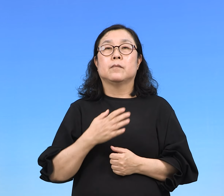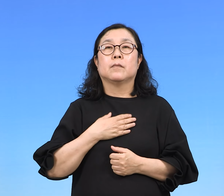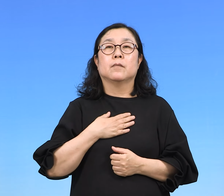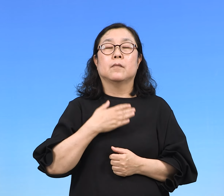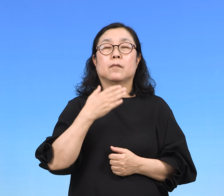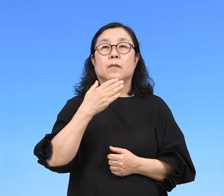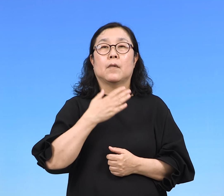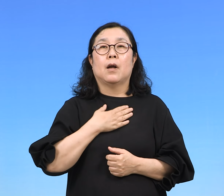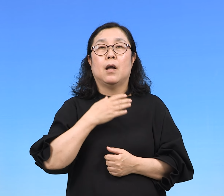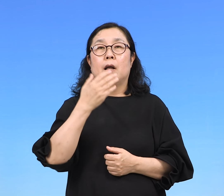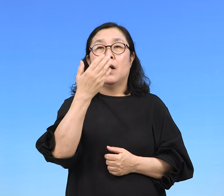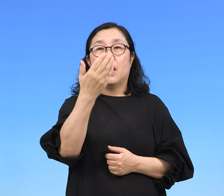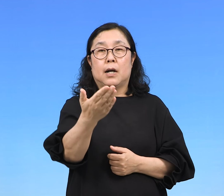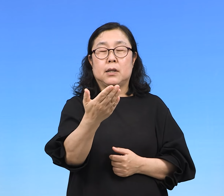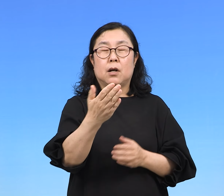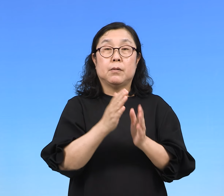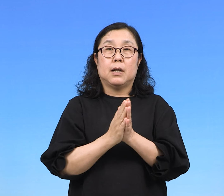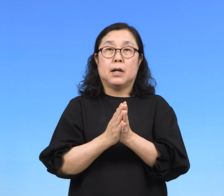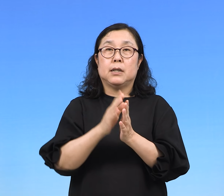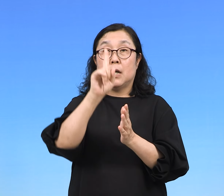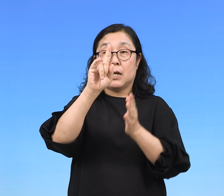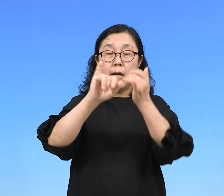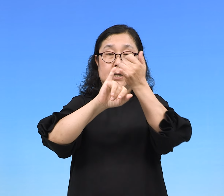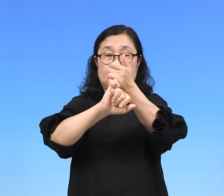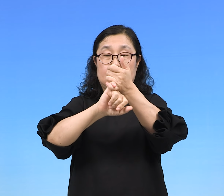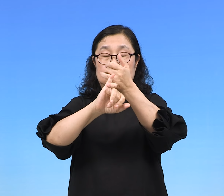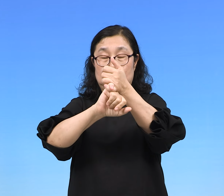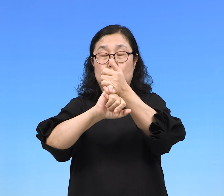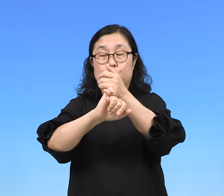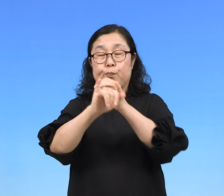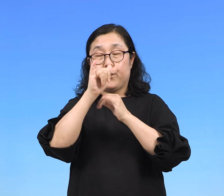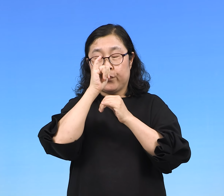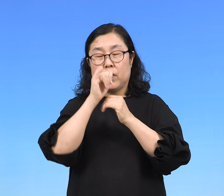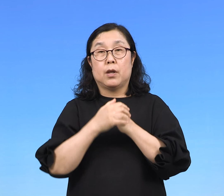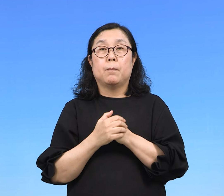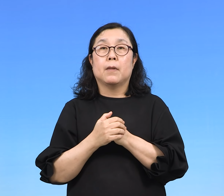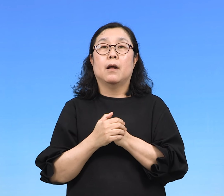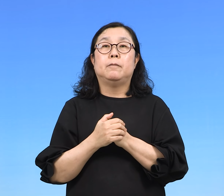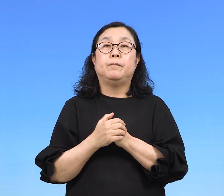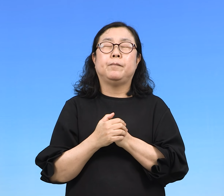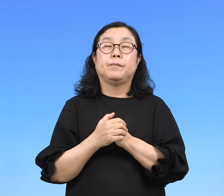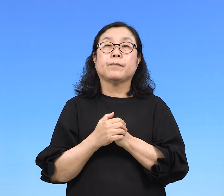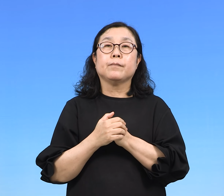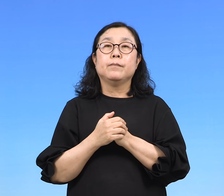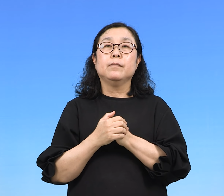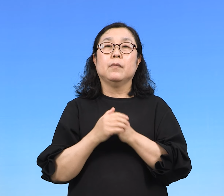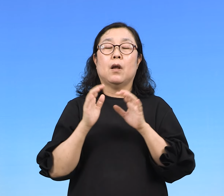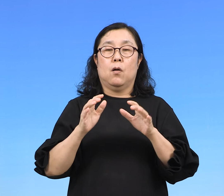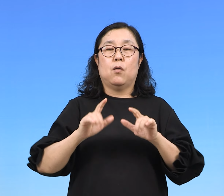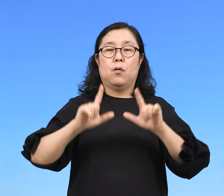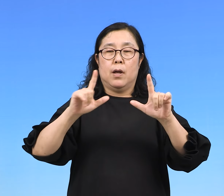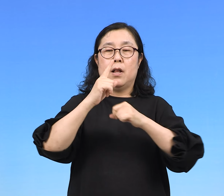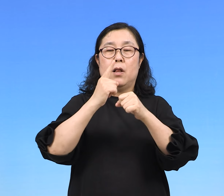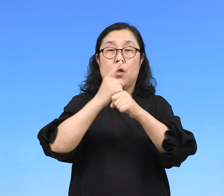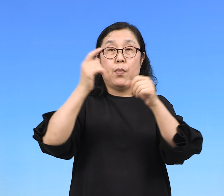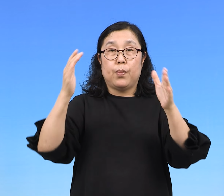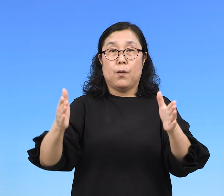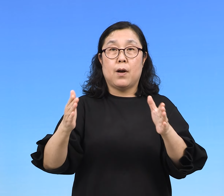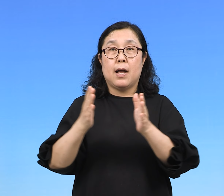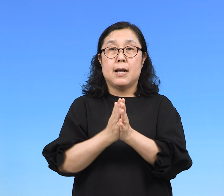제가 오늘 한 가지 약속 드릴 거 있는데 우리 수문아우 목사님에게는 뭐 거의 앵무새처럼 계속하는 약속이에요. 올 한